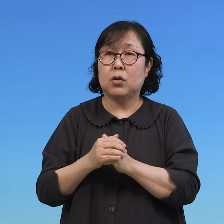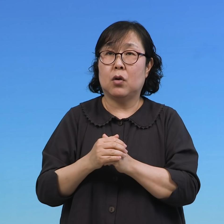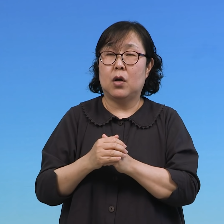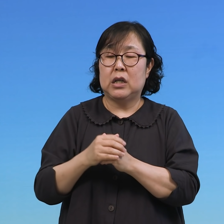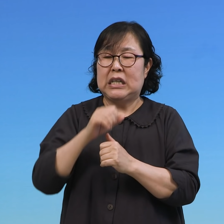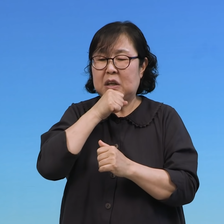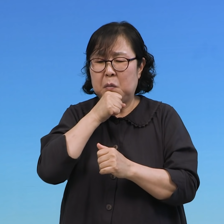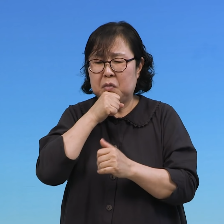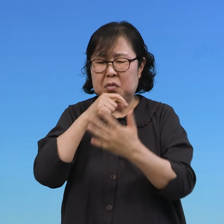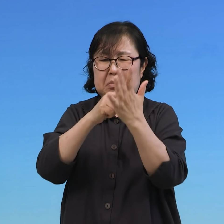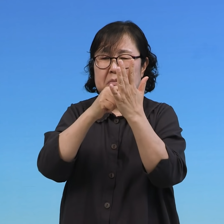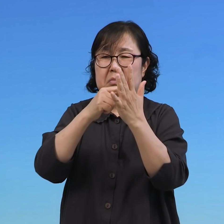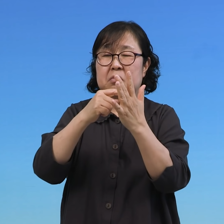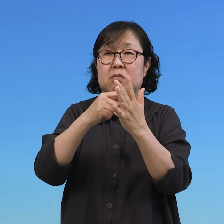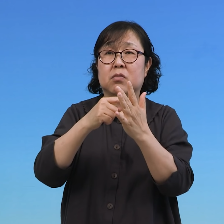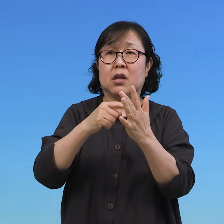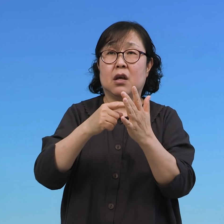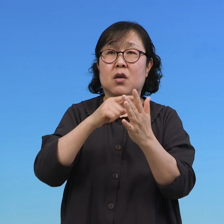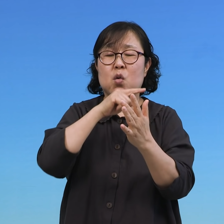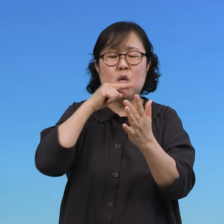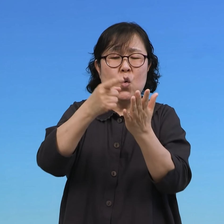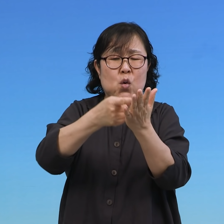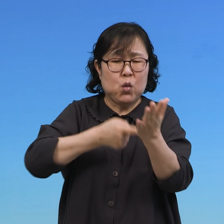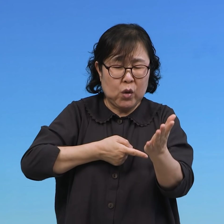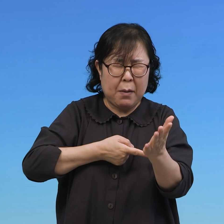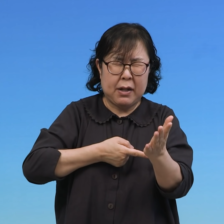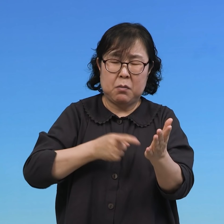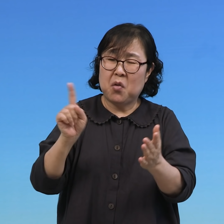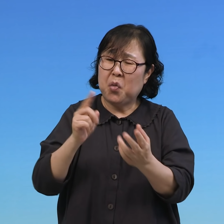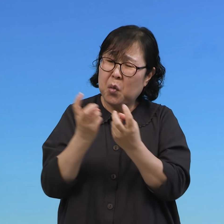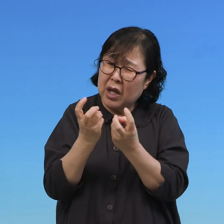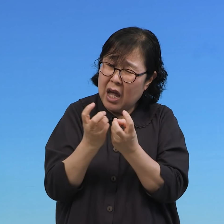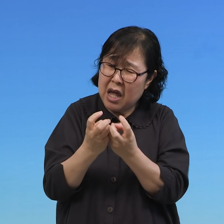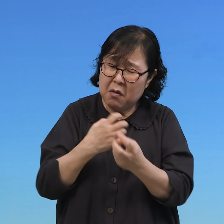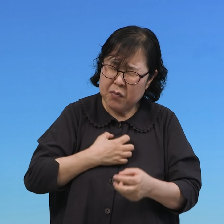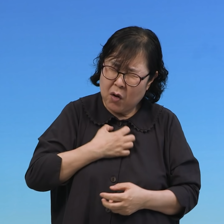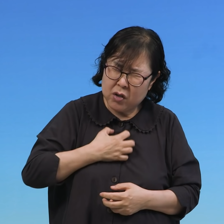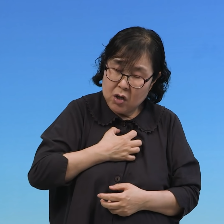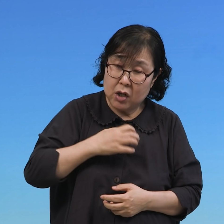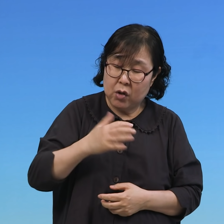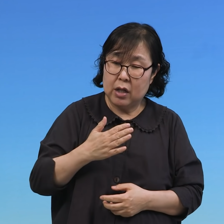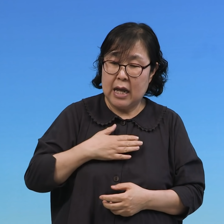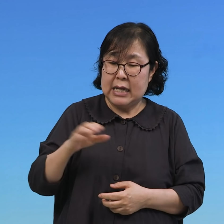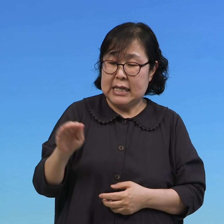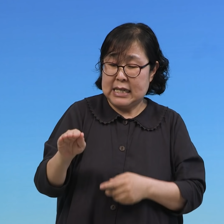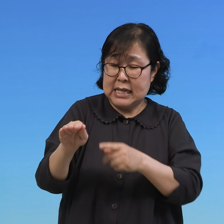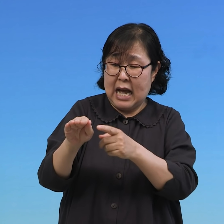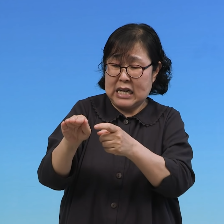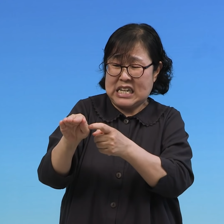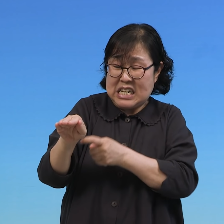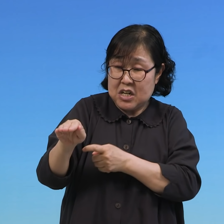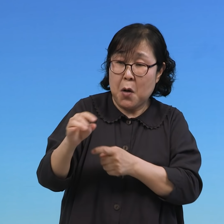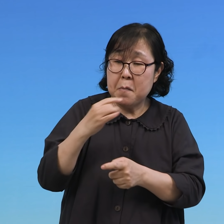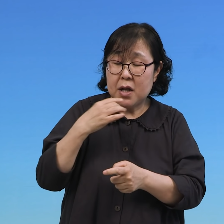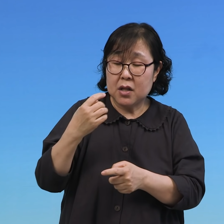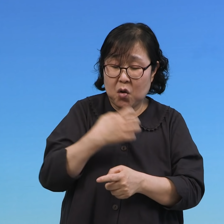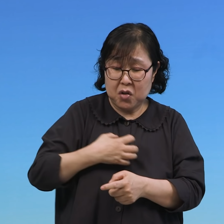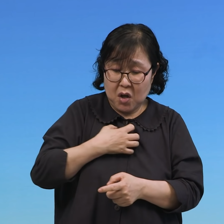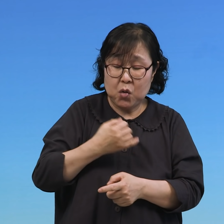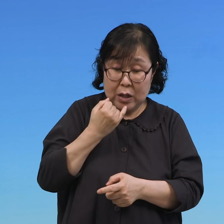또 뭐 감점이라도 당하면 어떡하나 이걸 오지랖이라 그러잖아요. 난 내 차만 걱정하면 되는데